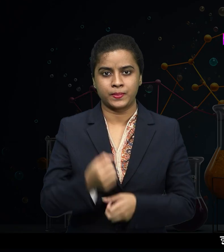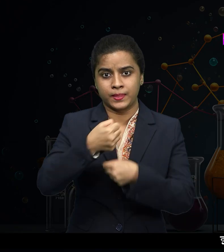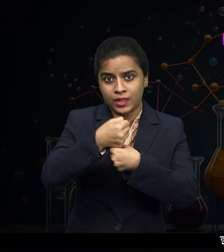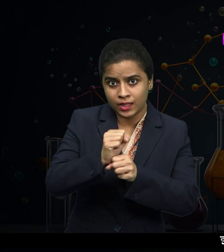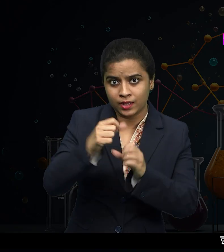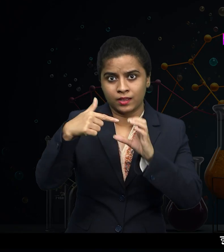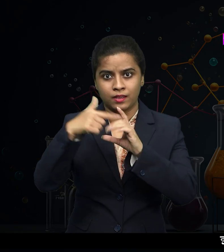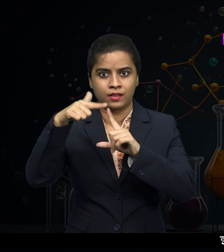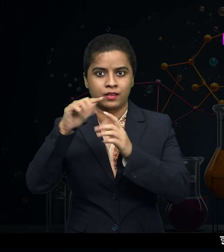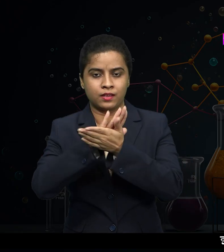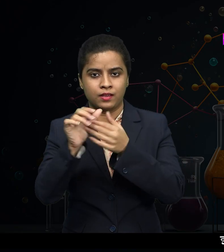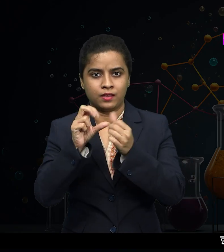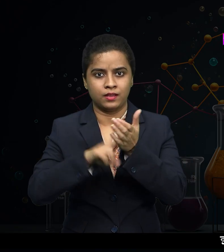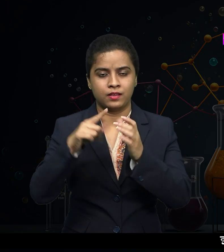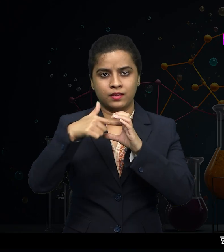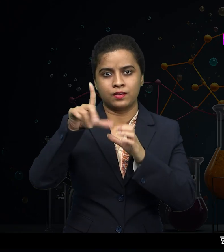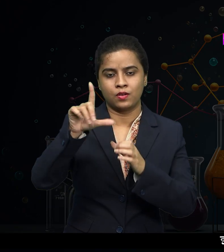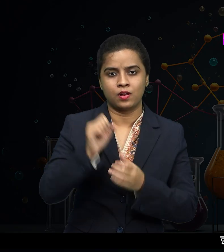इथेनॉलची तयारी,